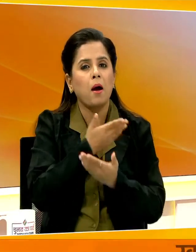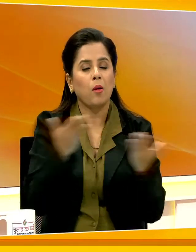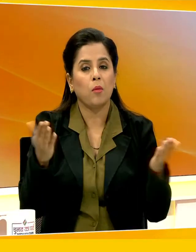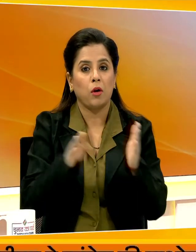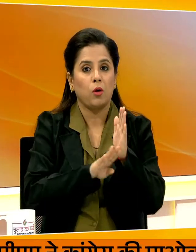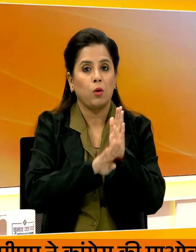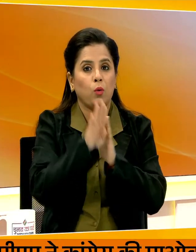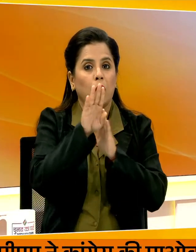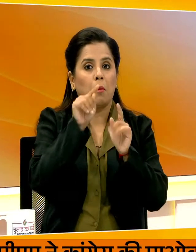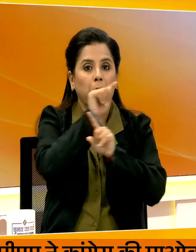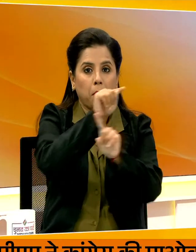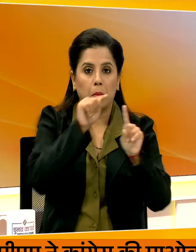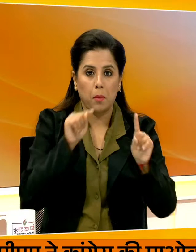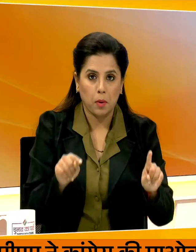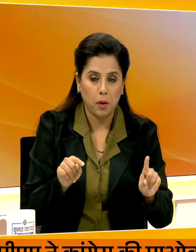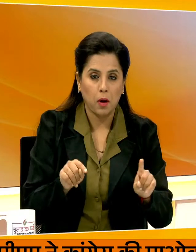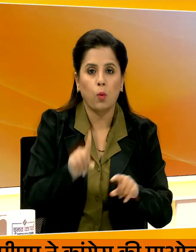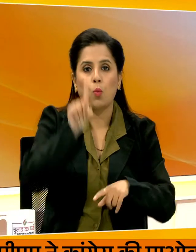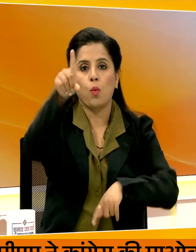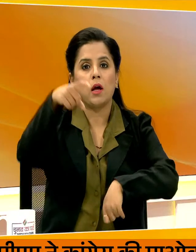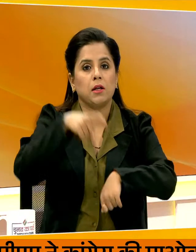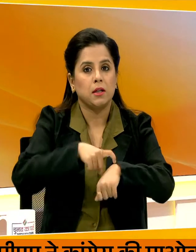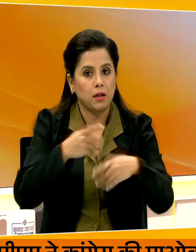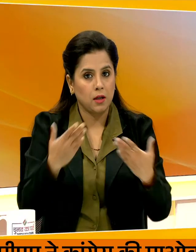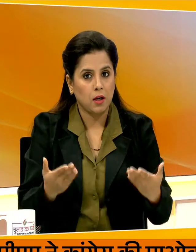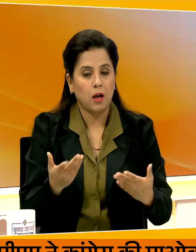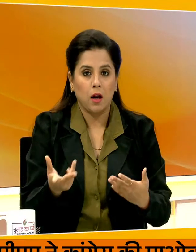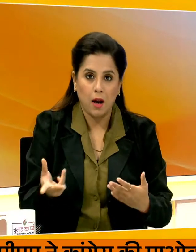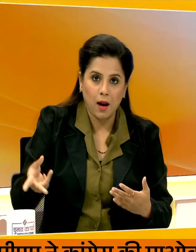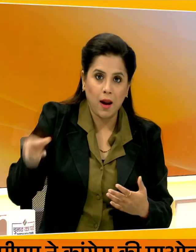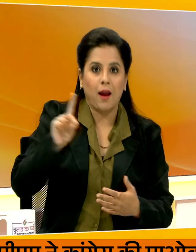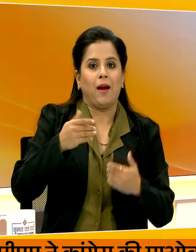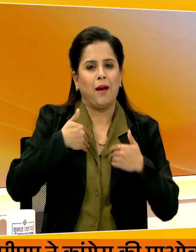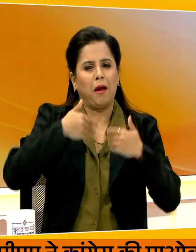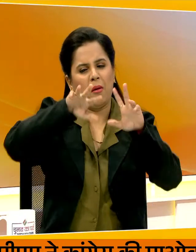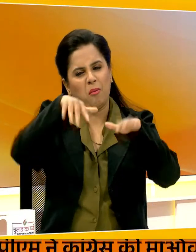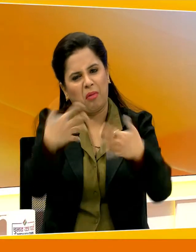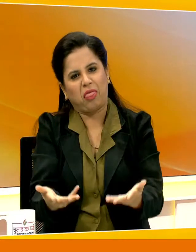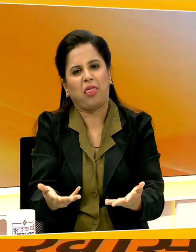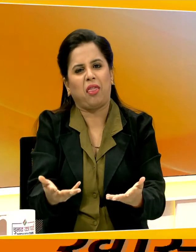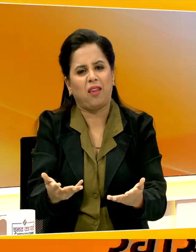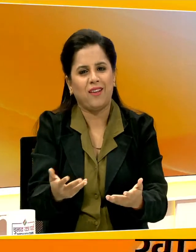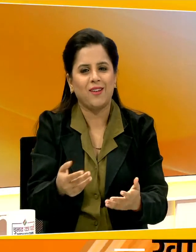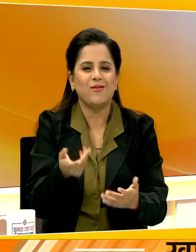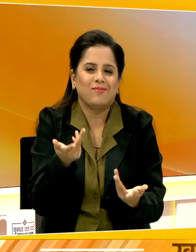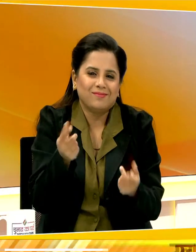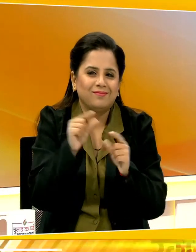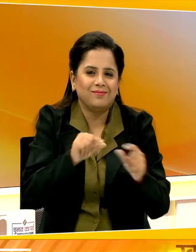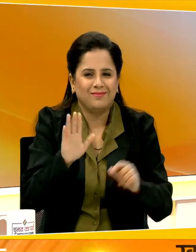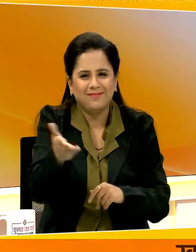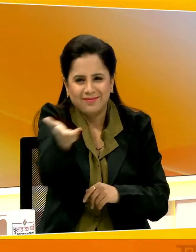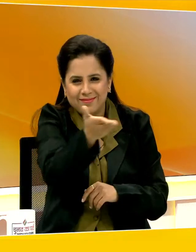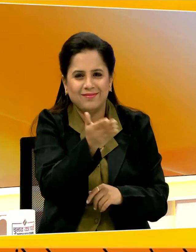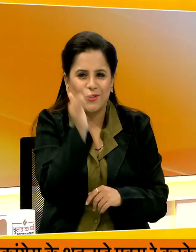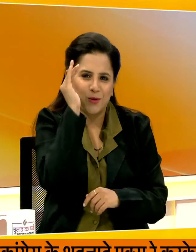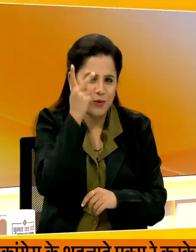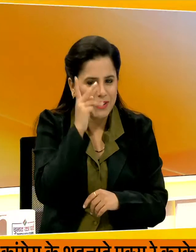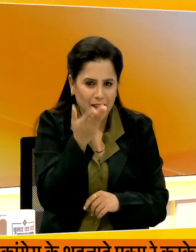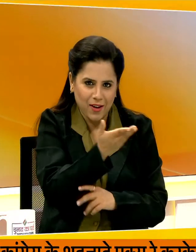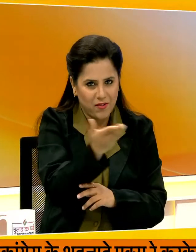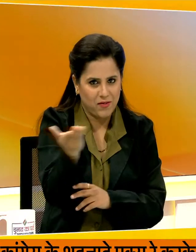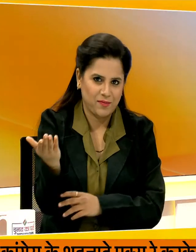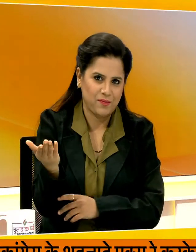विकास दर एक बार फिर गिरी। ये खबरें होती थी, ये बैठे हैं सब यहां।